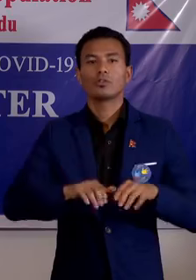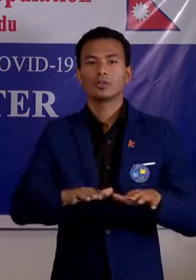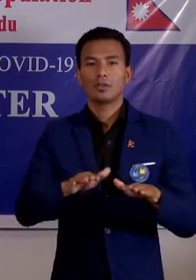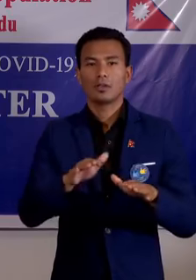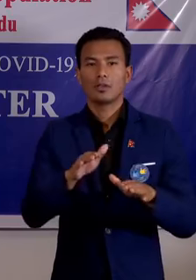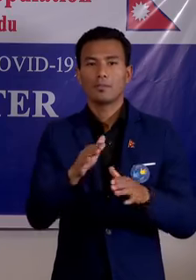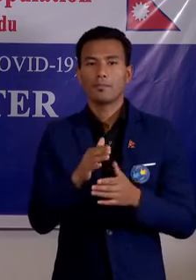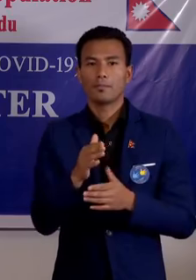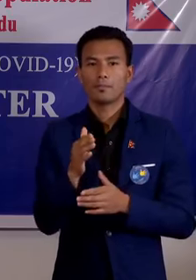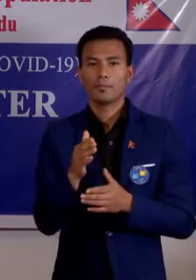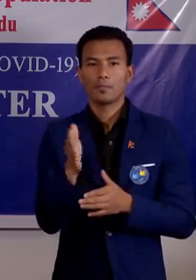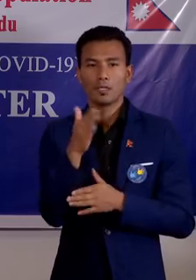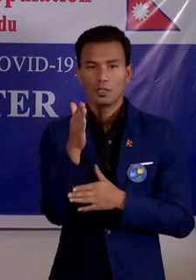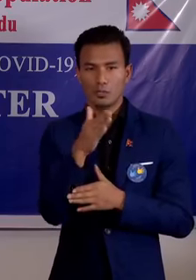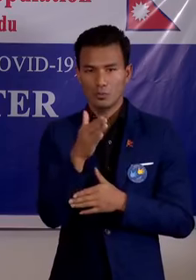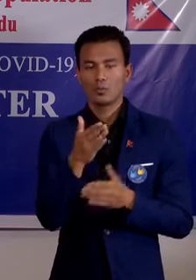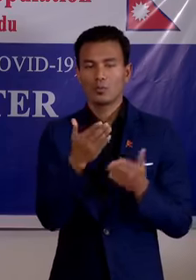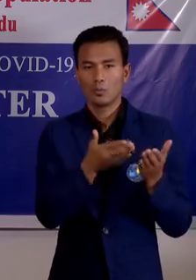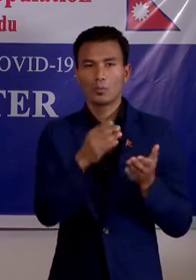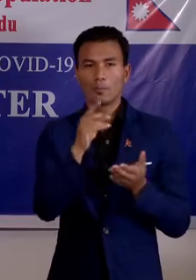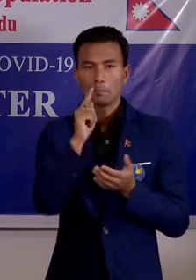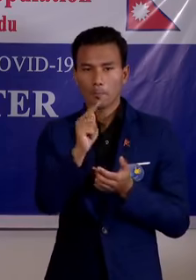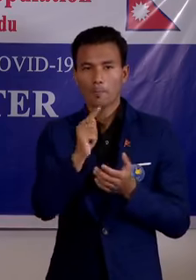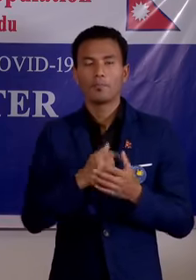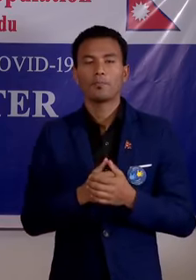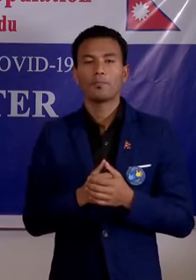जनसङ्ख्या मन्त्रीज्यूको